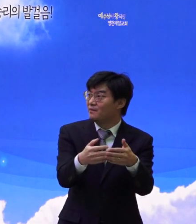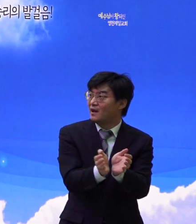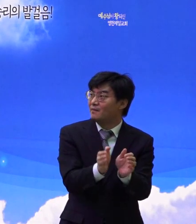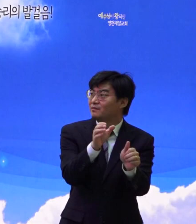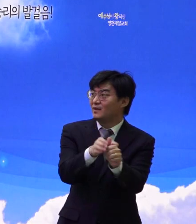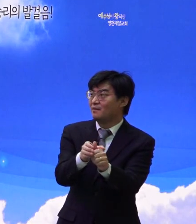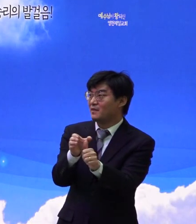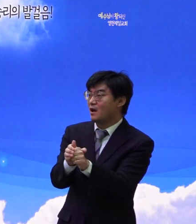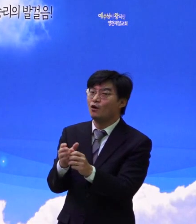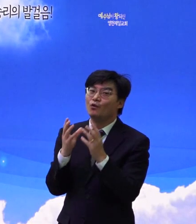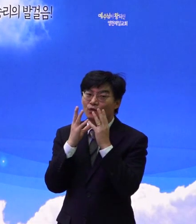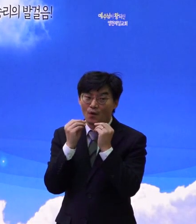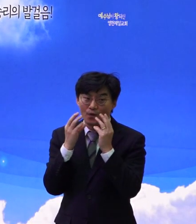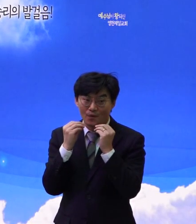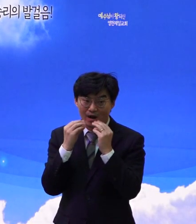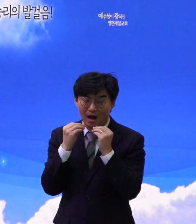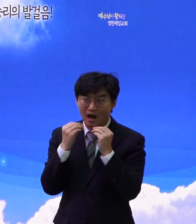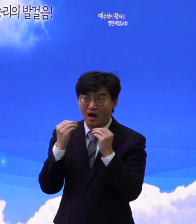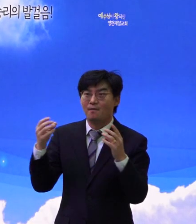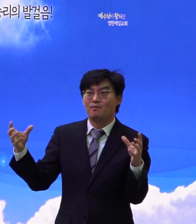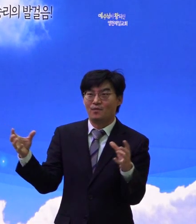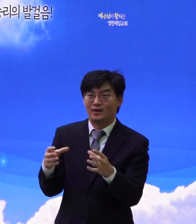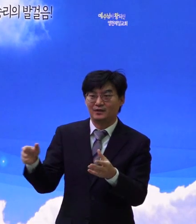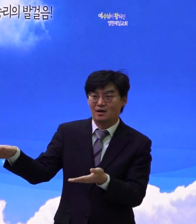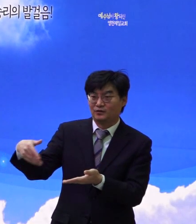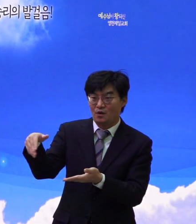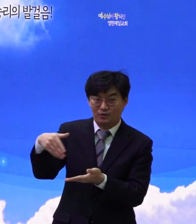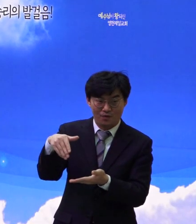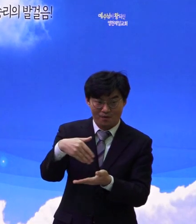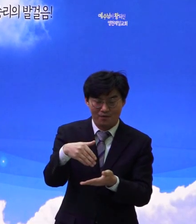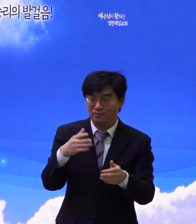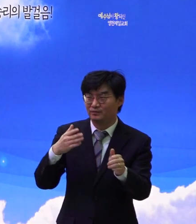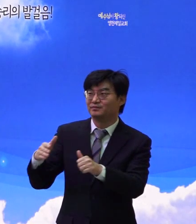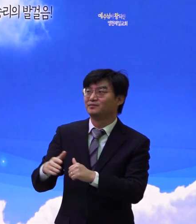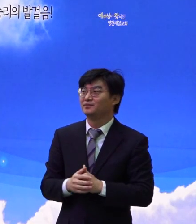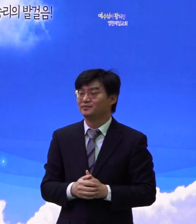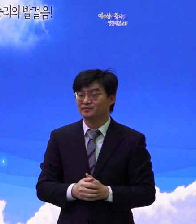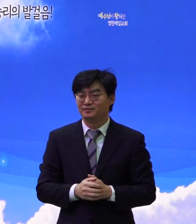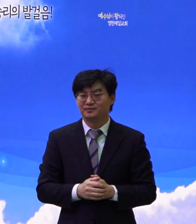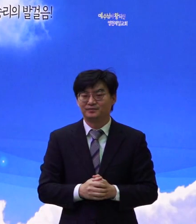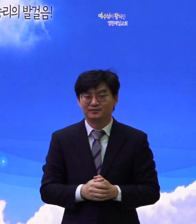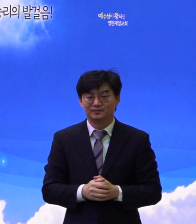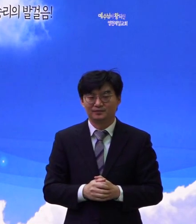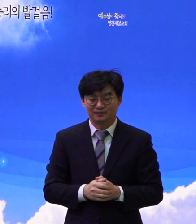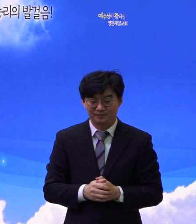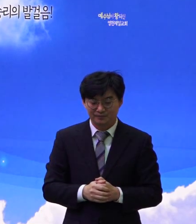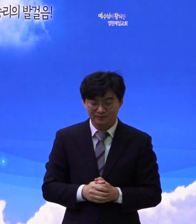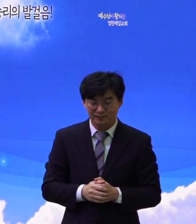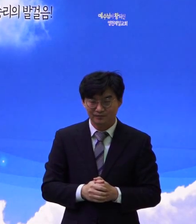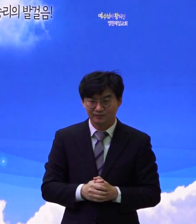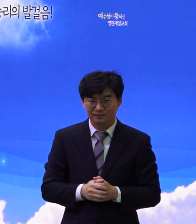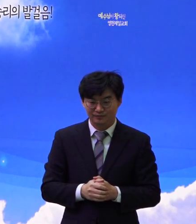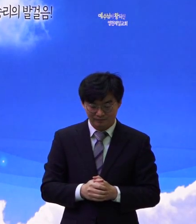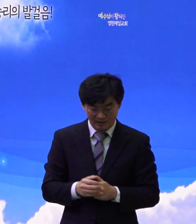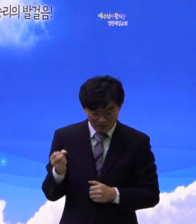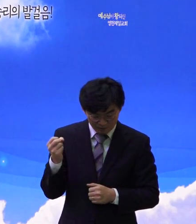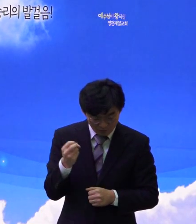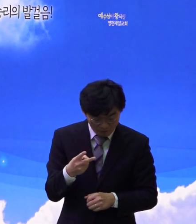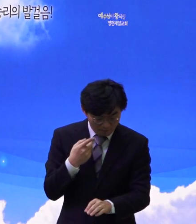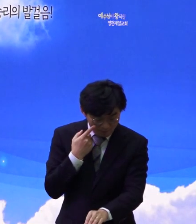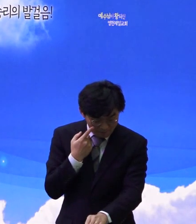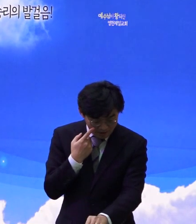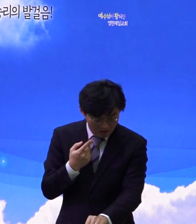교회를 청소하시고 또 사랑으로 하나님 아버지식을 섬겨주시면 좋겠습니다. 여러분 주보 맨 윗부분에 보면